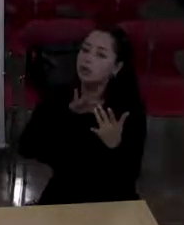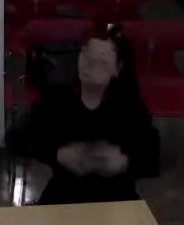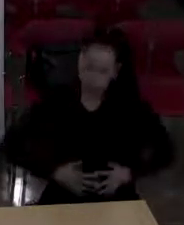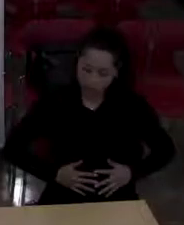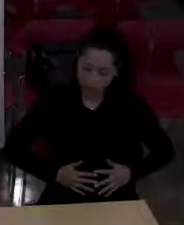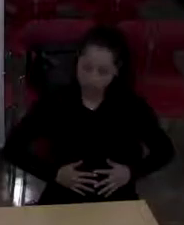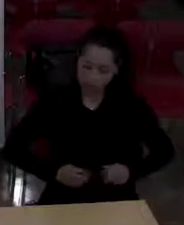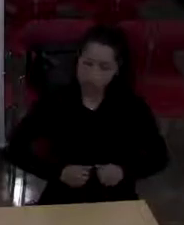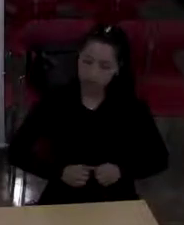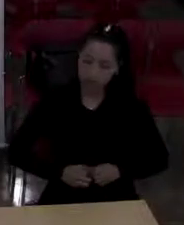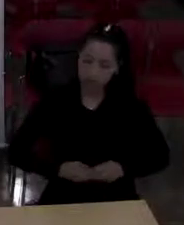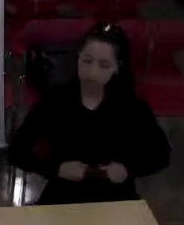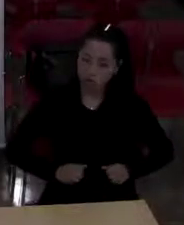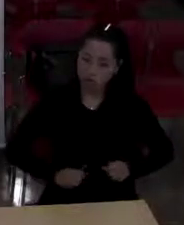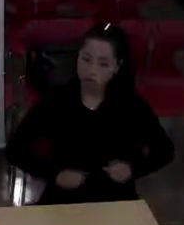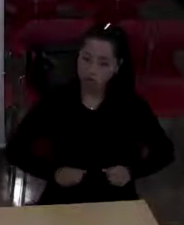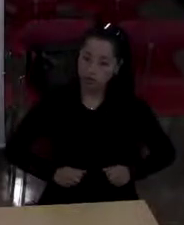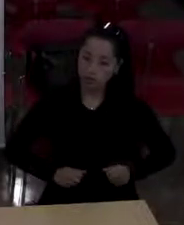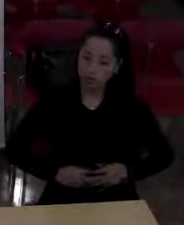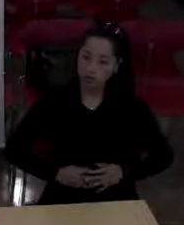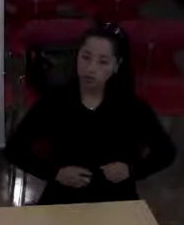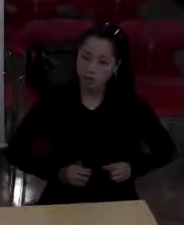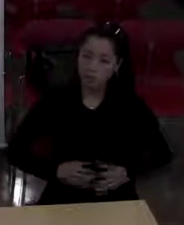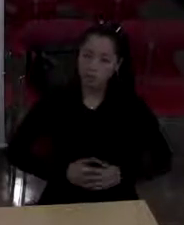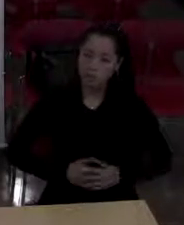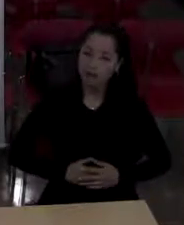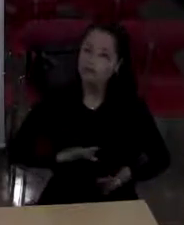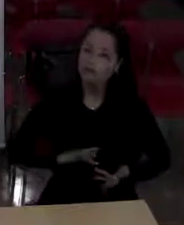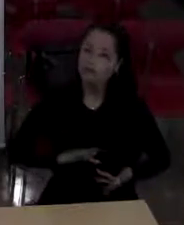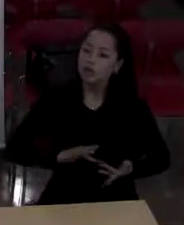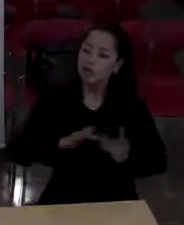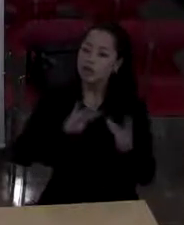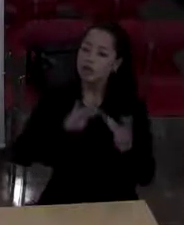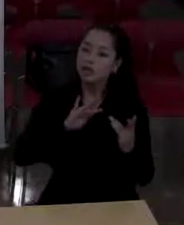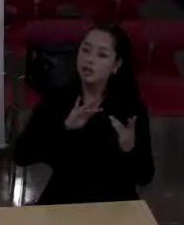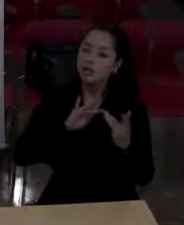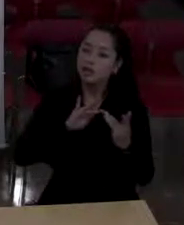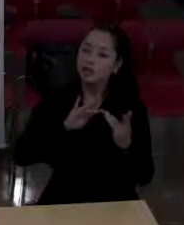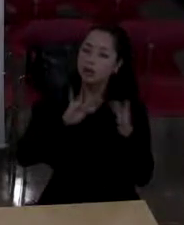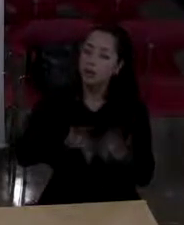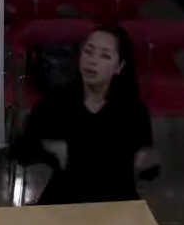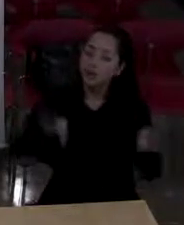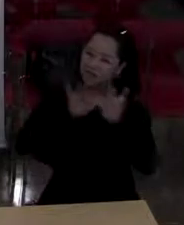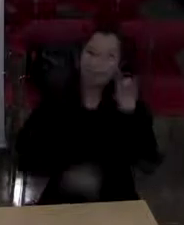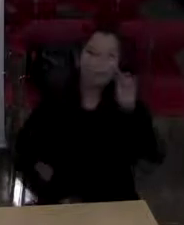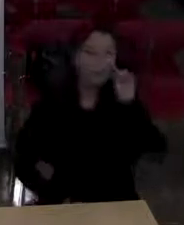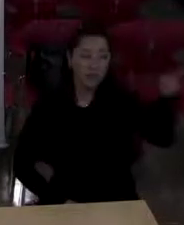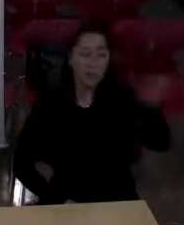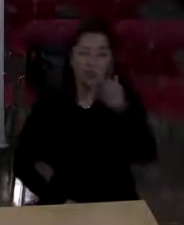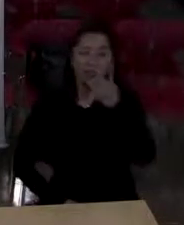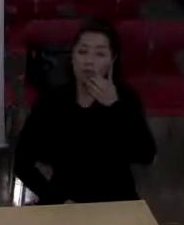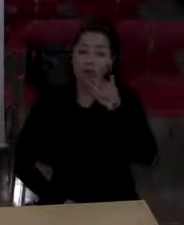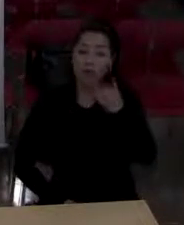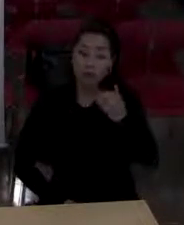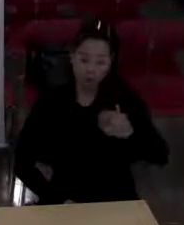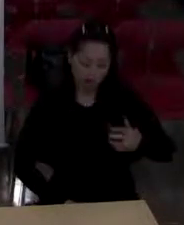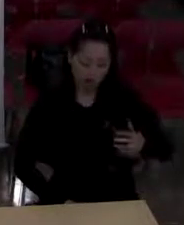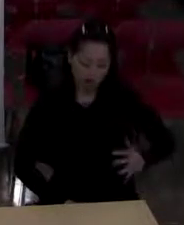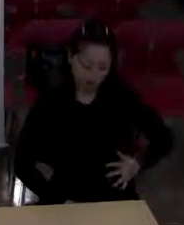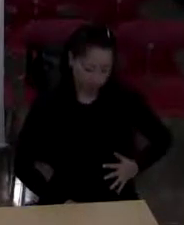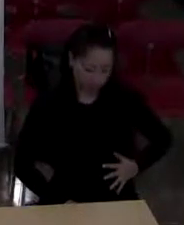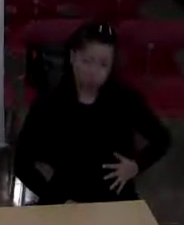para ese desarrollo de ese bebé. Vimos cómo al desarrollar o pues al acercar la mano de un familiar al vientre de la mamá, el bebé